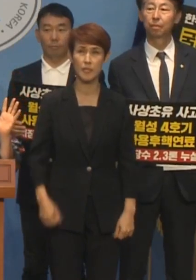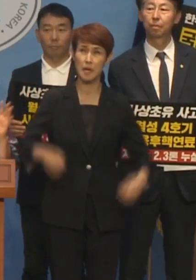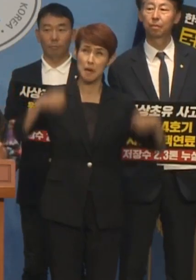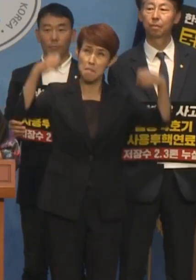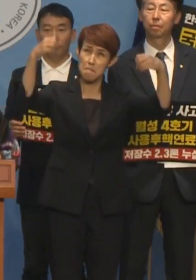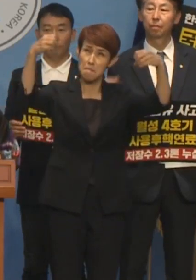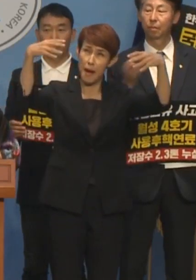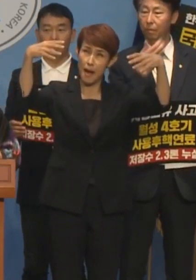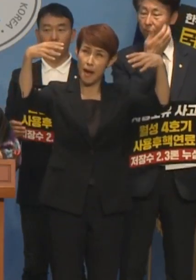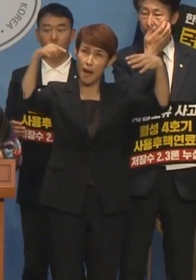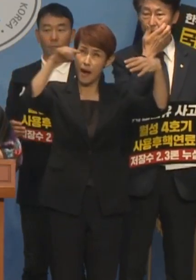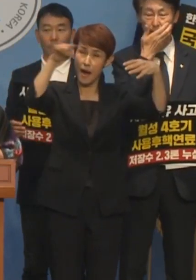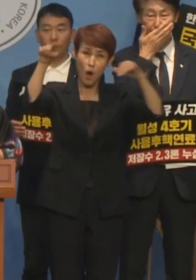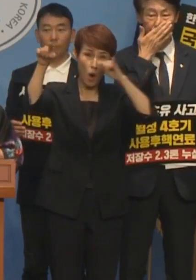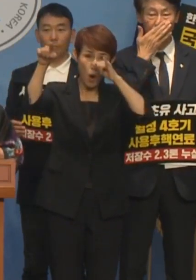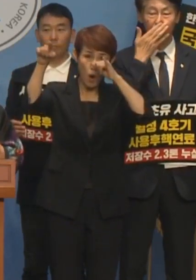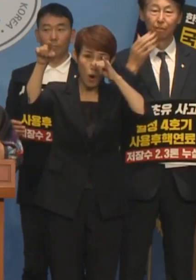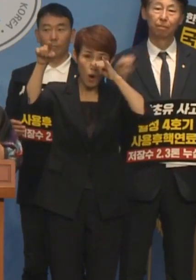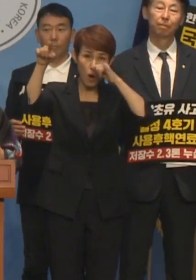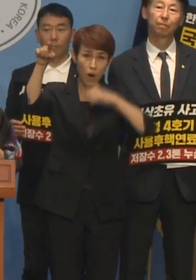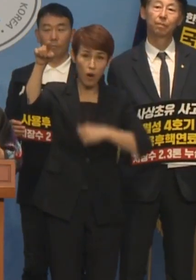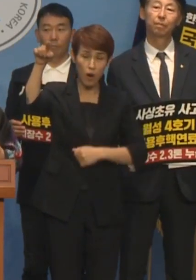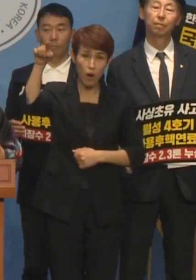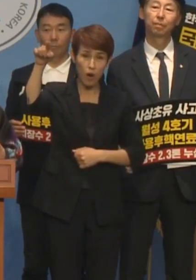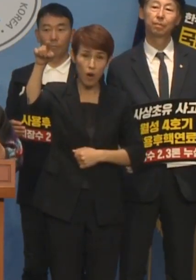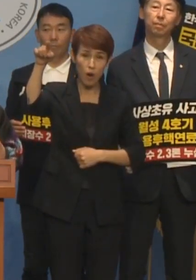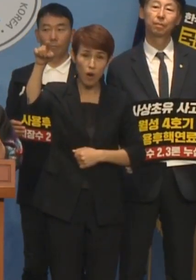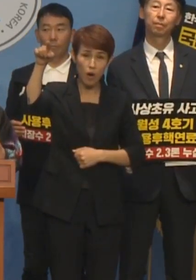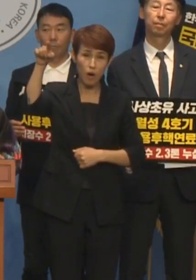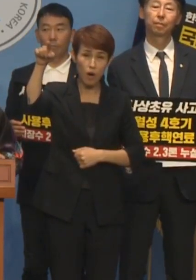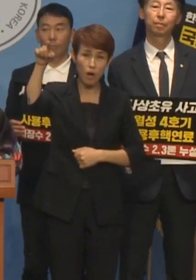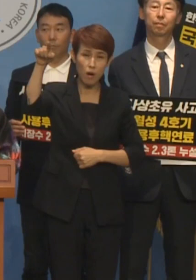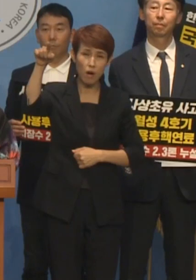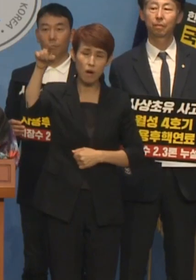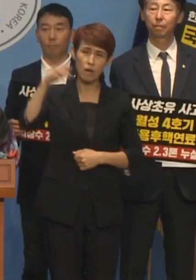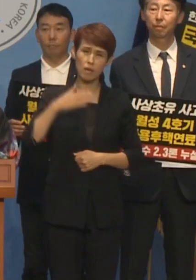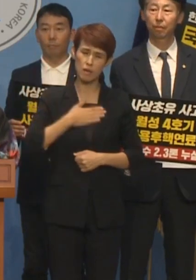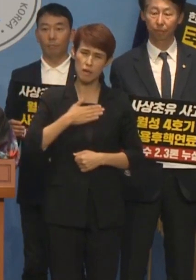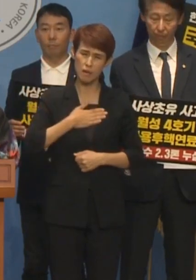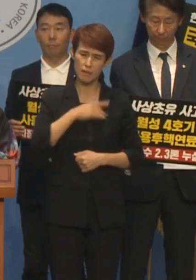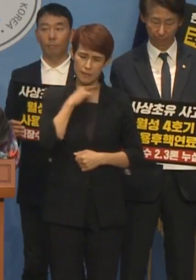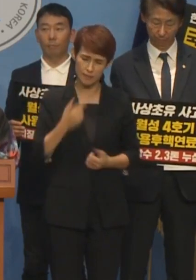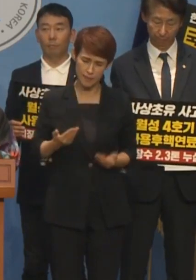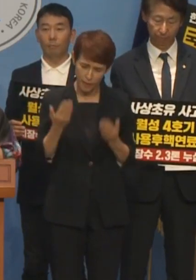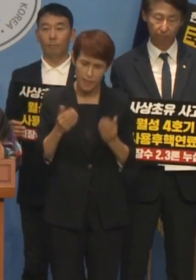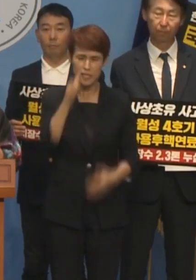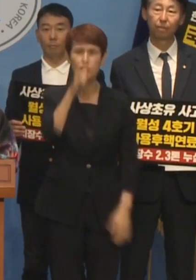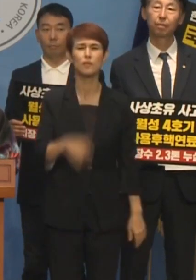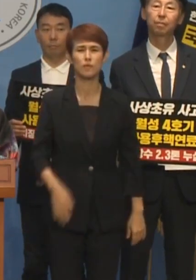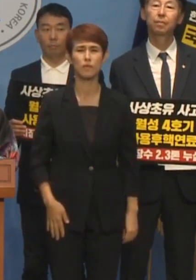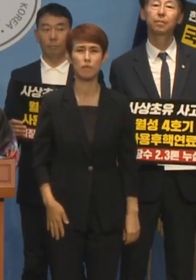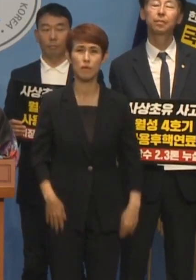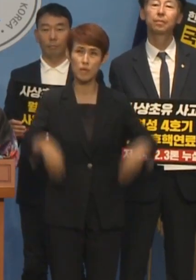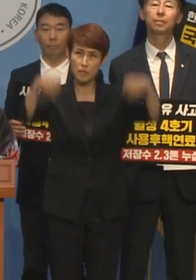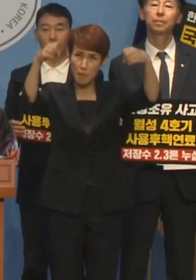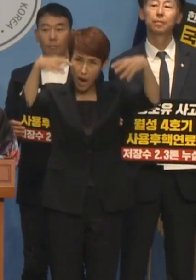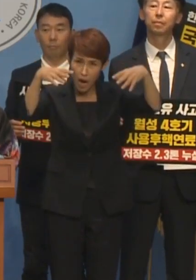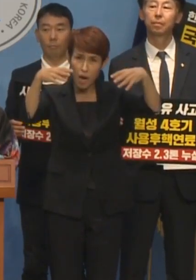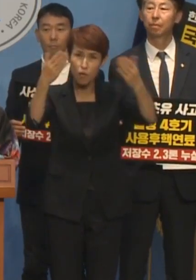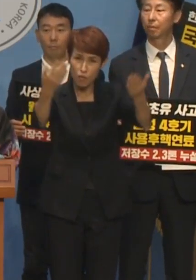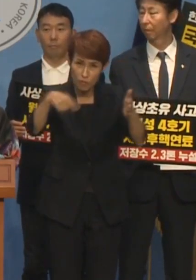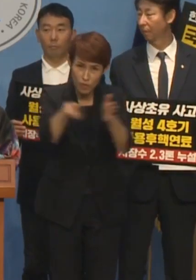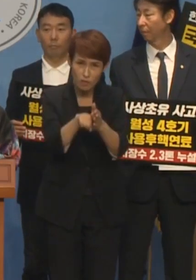쓰는 이면에는 이렇게 희생하는 사람들이 있다는 겁니다. 희생을 강요받고